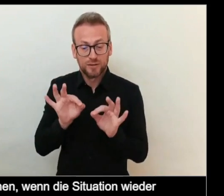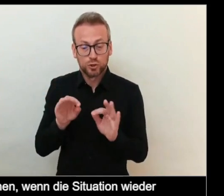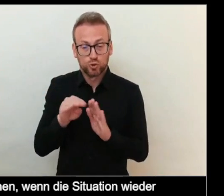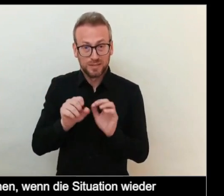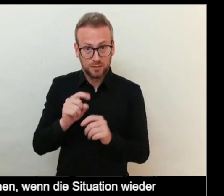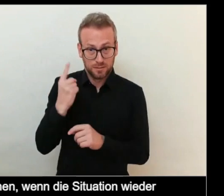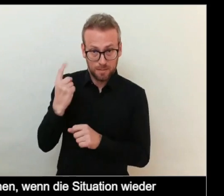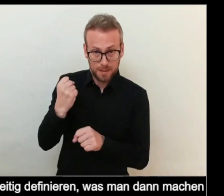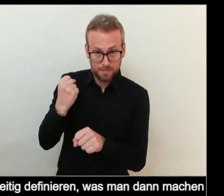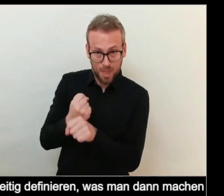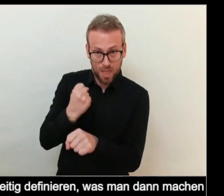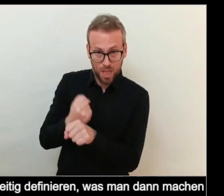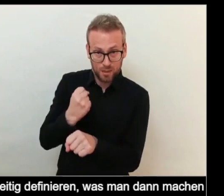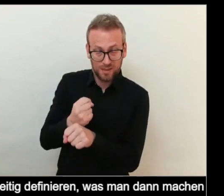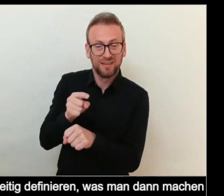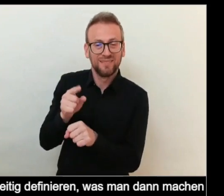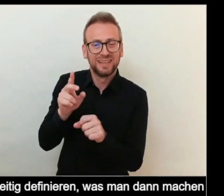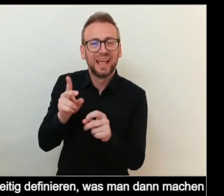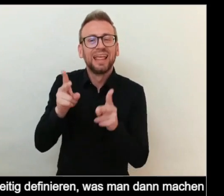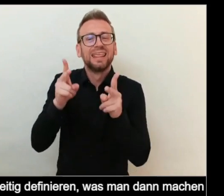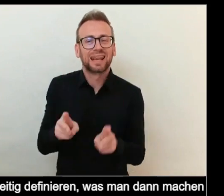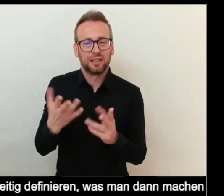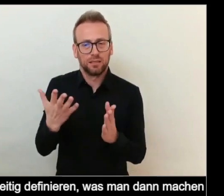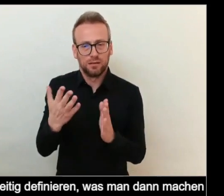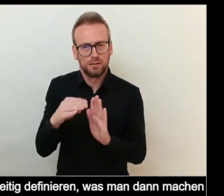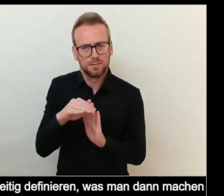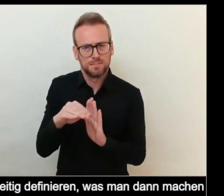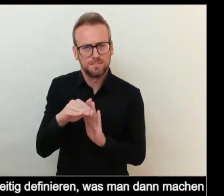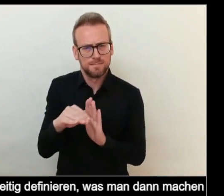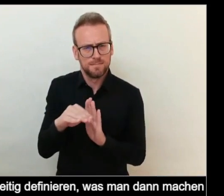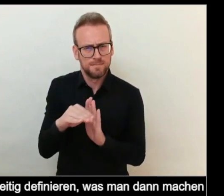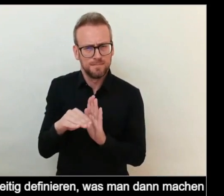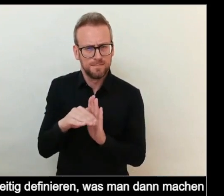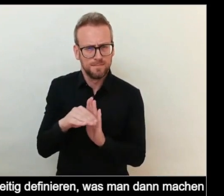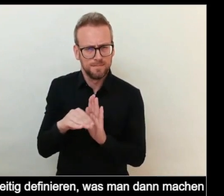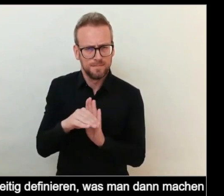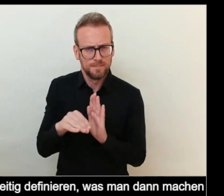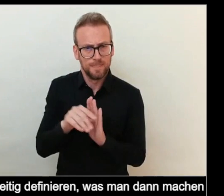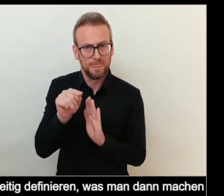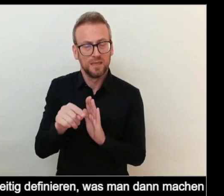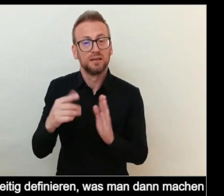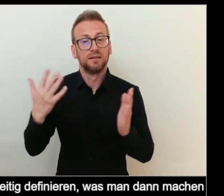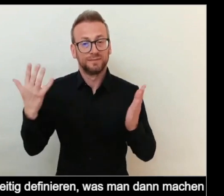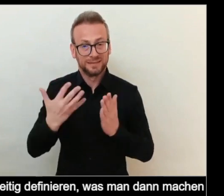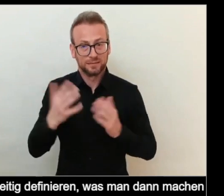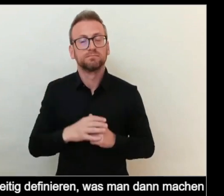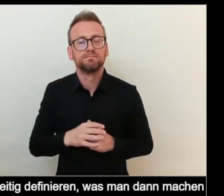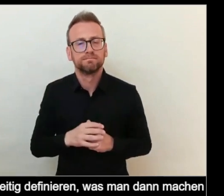Basisschutzmaßnahmen sind ohne Voraussetzung möglich. Das heißt, wir können dann in eine Verordnung reinschreiben, wir wollen diese Basisschutzmaßnahmen machen. Das